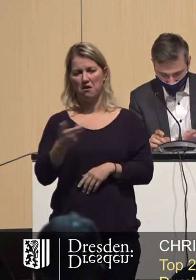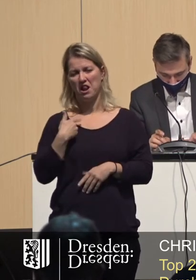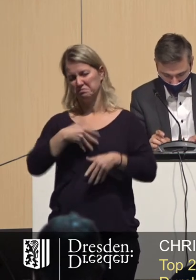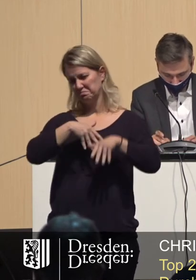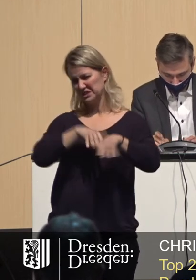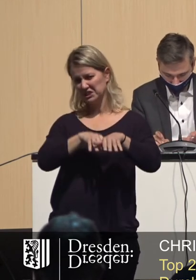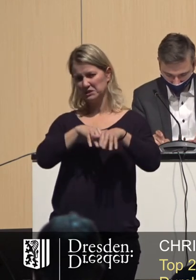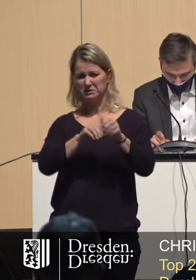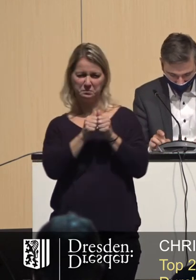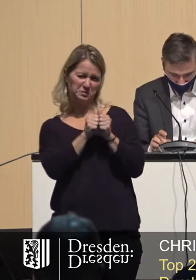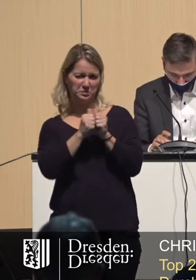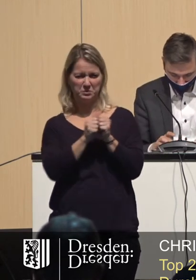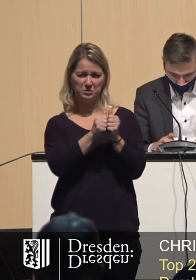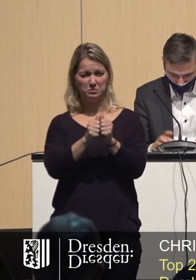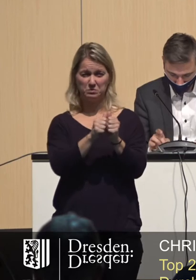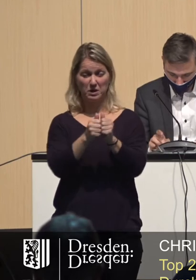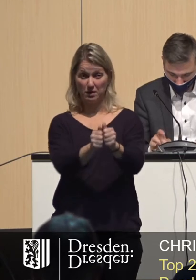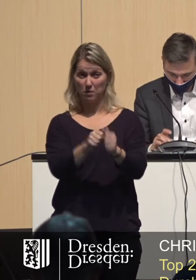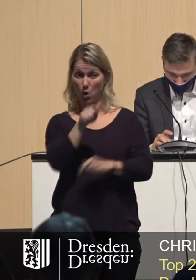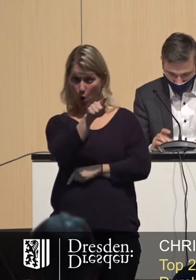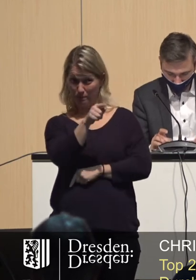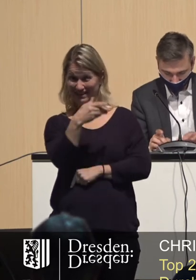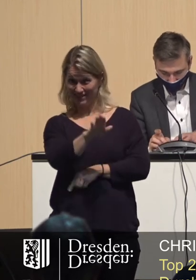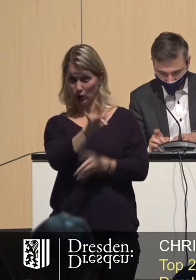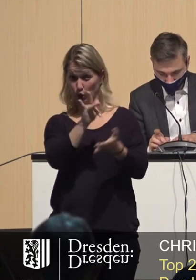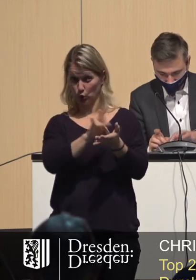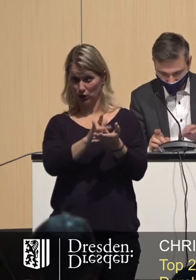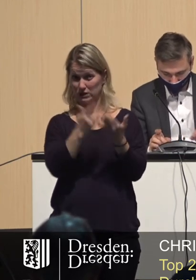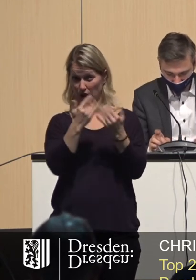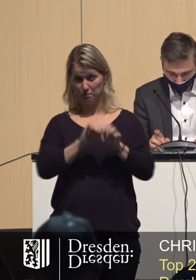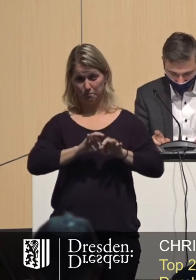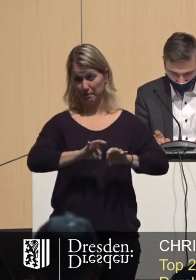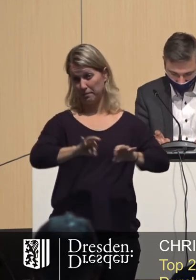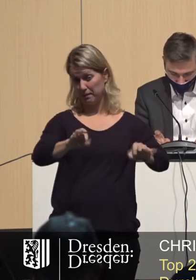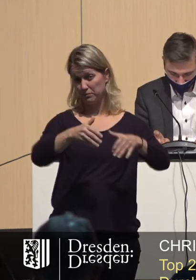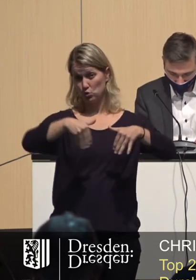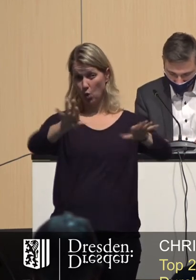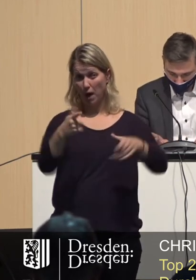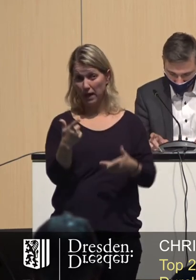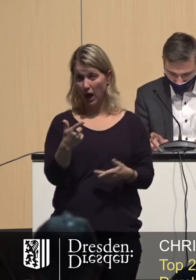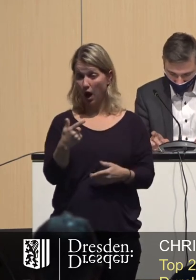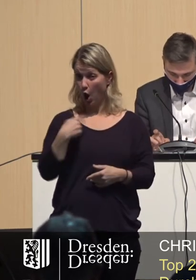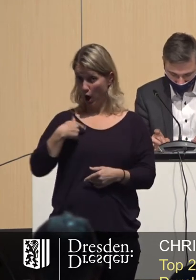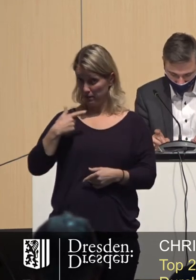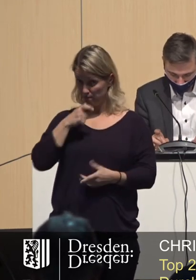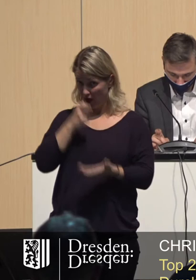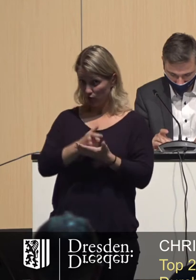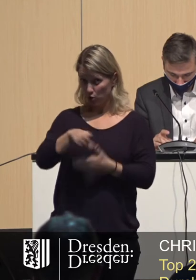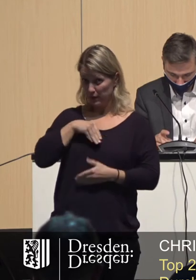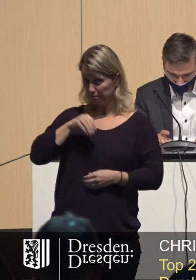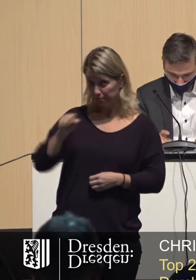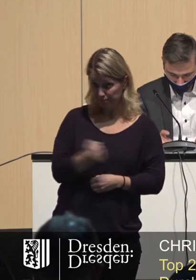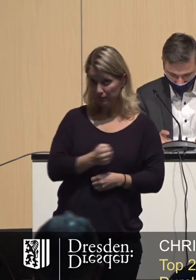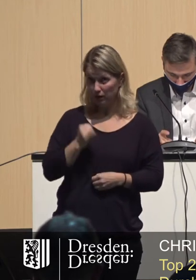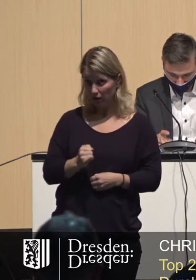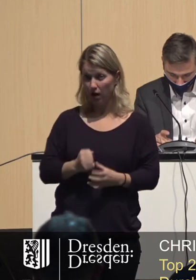sorgen, dass die Zahlen in diesem Lande schön weiter hochgehen, dass wir das nicht verantworten können. Und jetzt kommt die